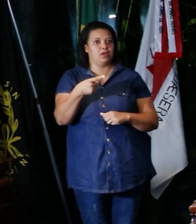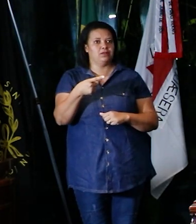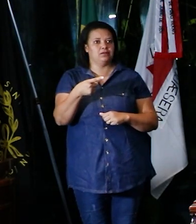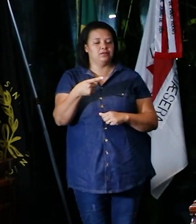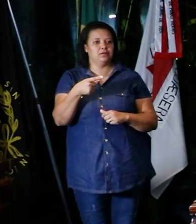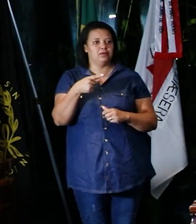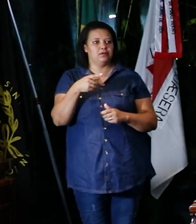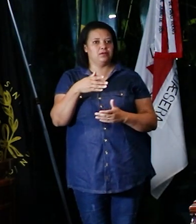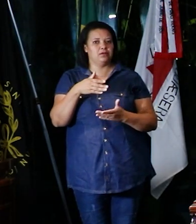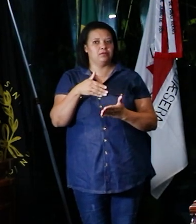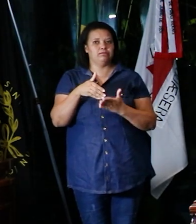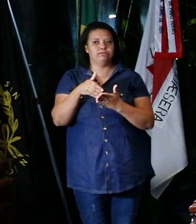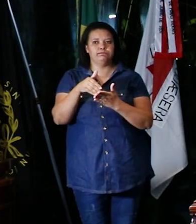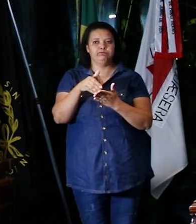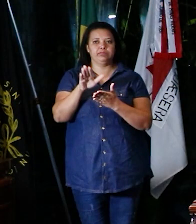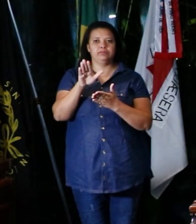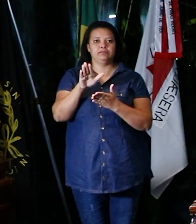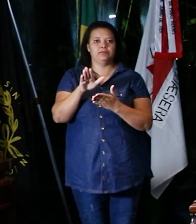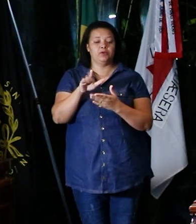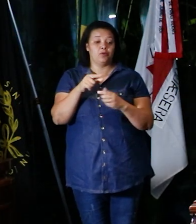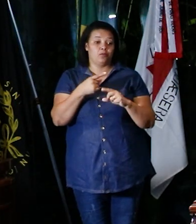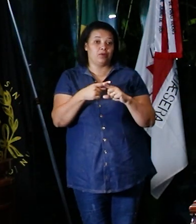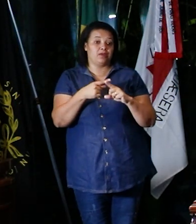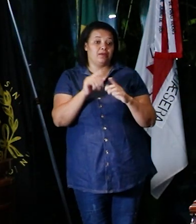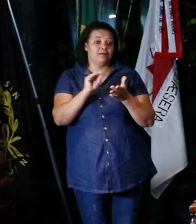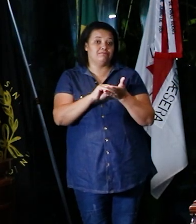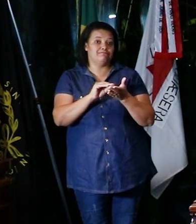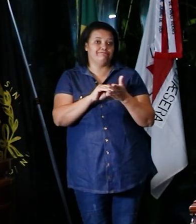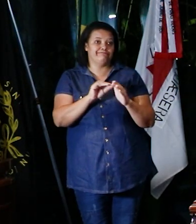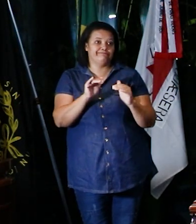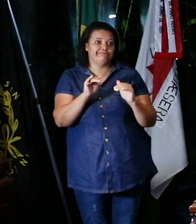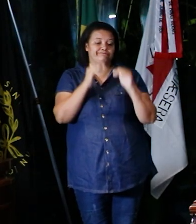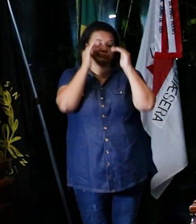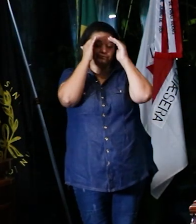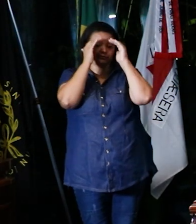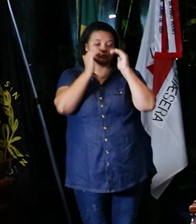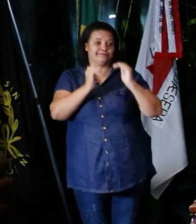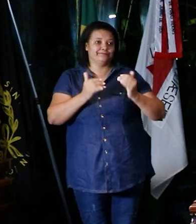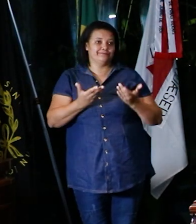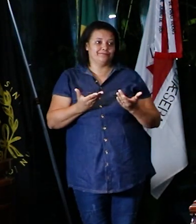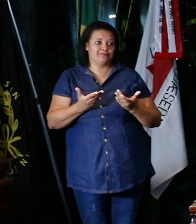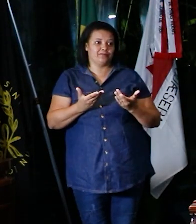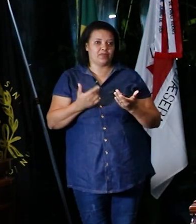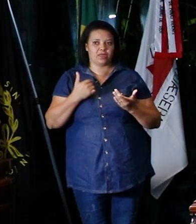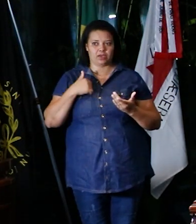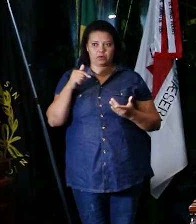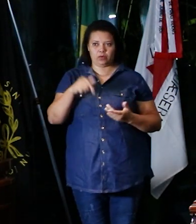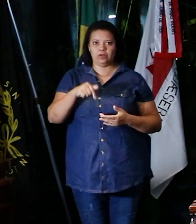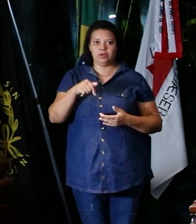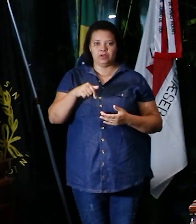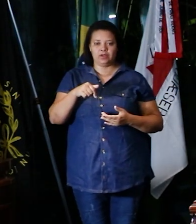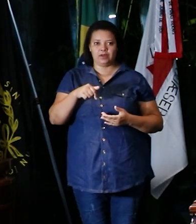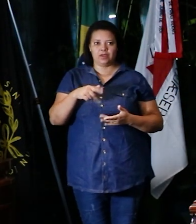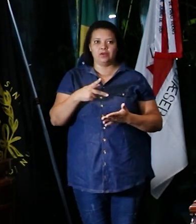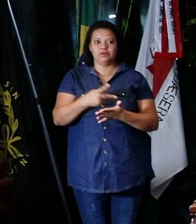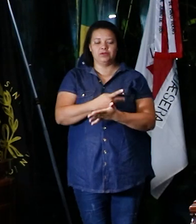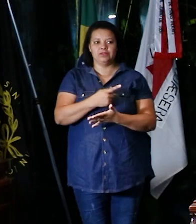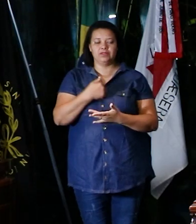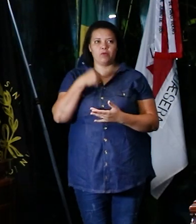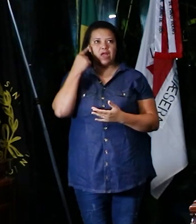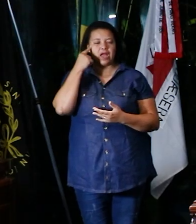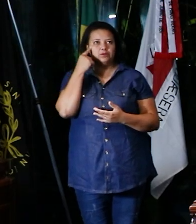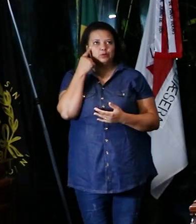expulsou por insubordinação mental. E aí é que eu queria chegar, porque eu acho